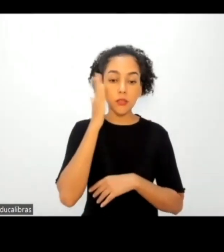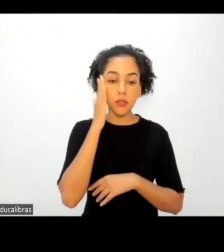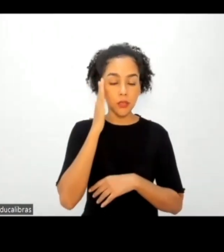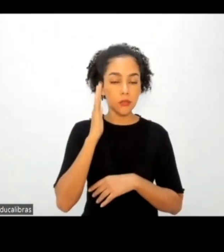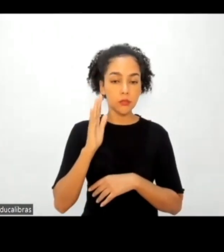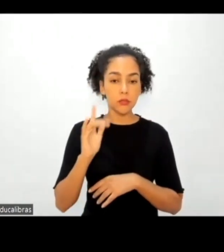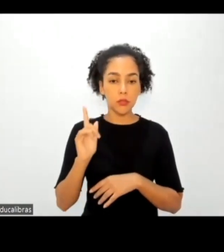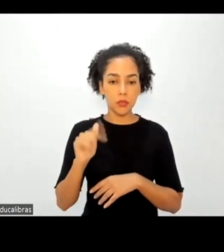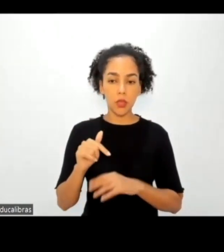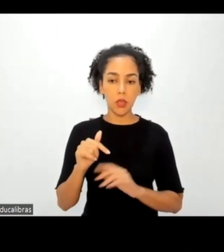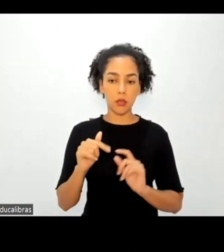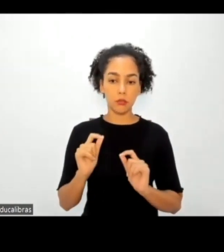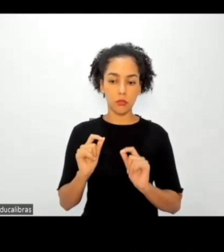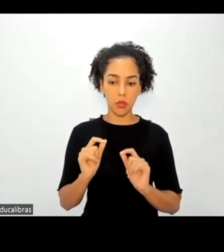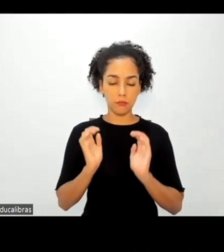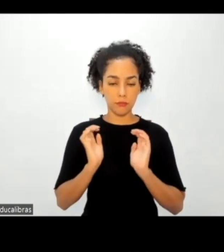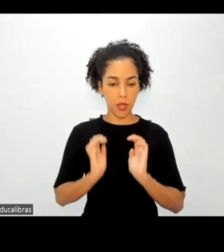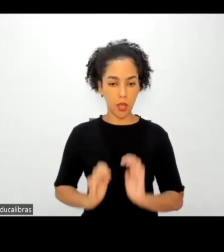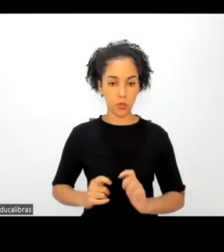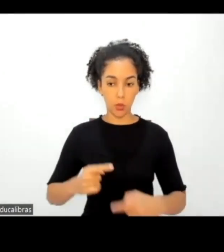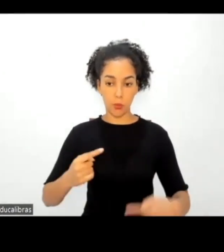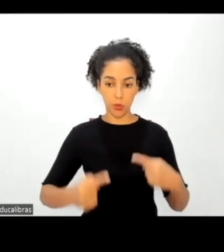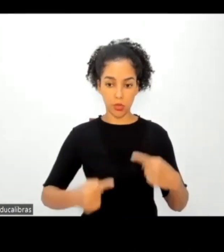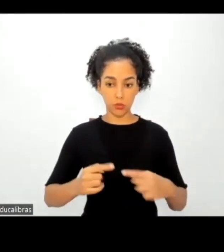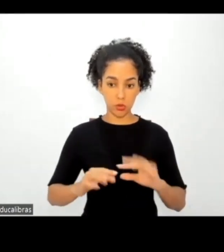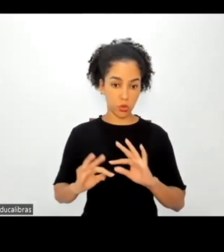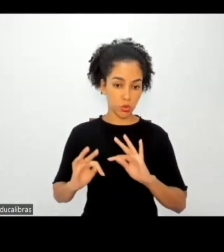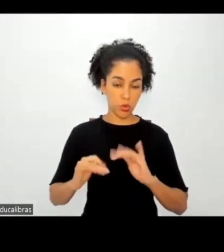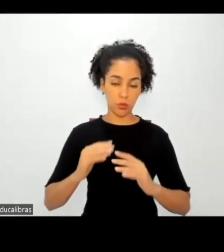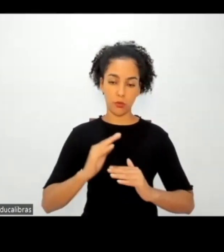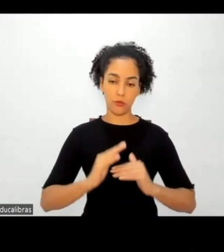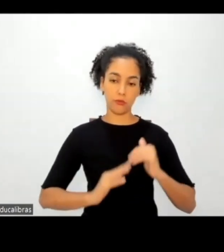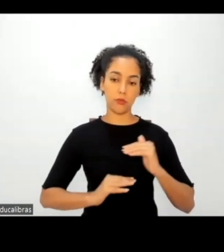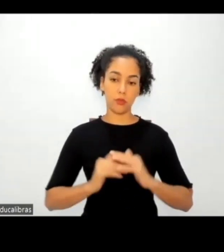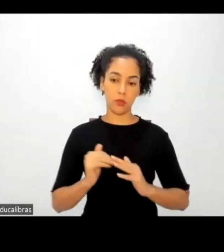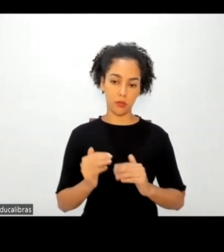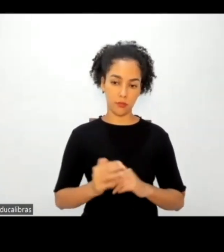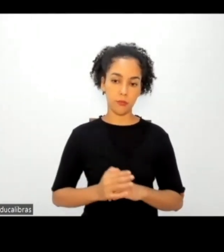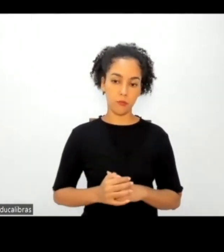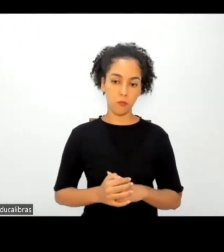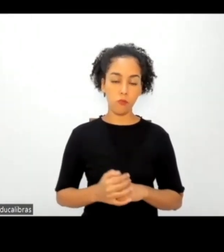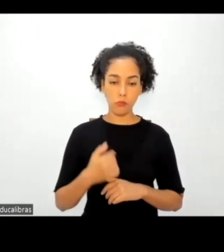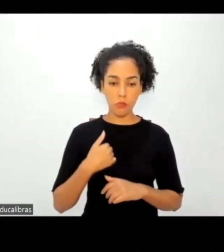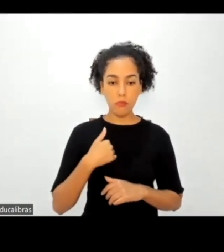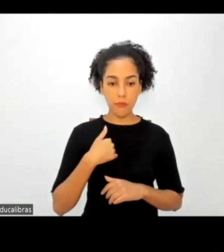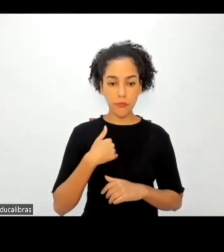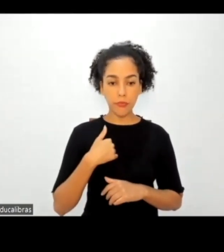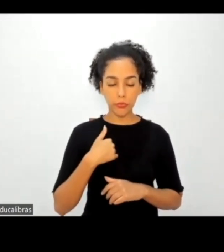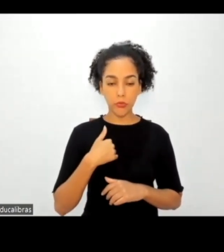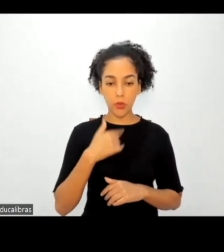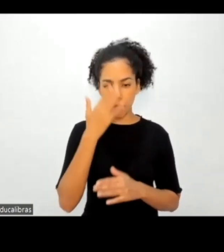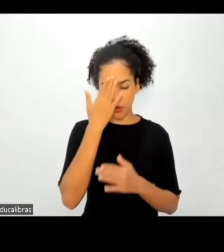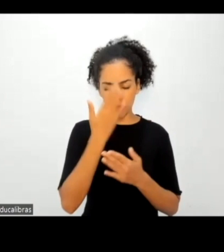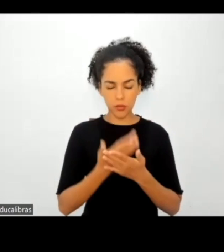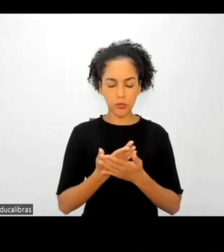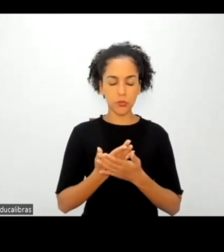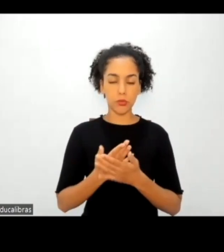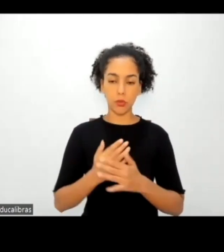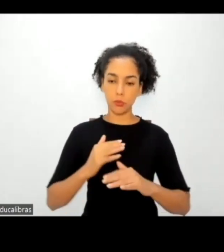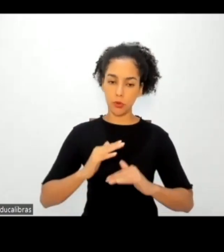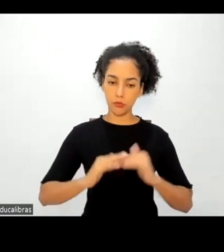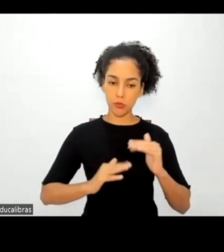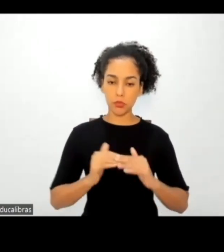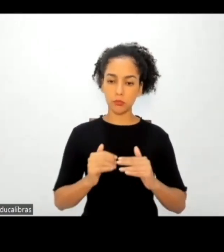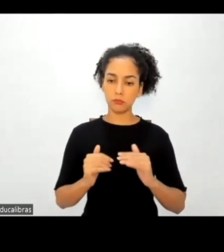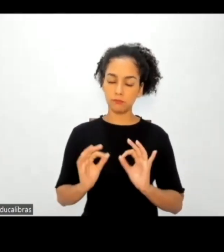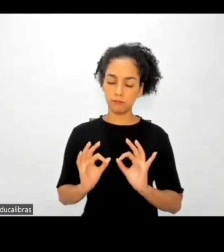né, um imperativo ético-político de todas e todas profissionais, né? Eu acho que, né, essa profissão ela vem de forma muito coerente,